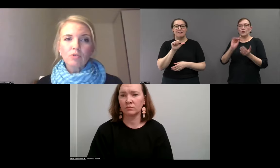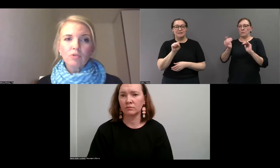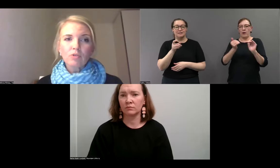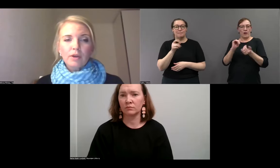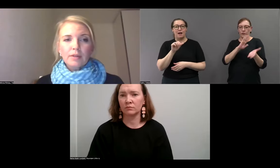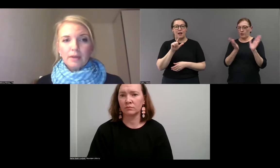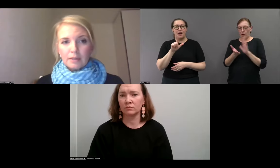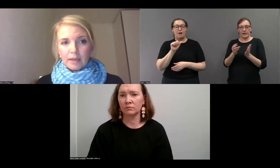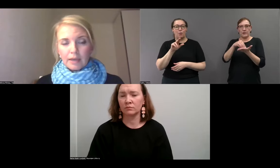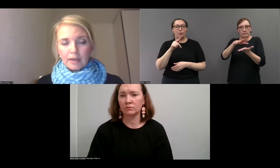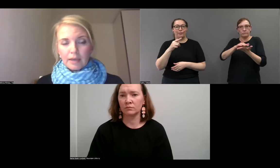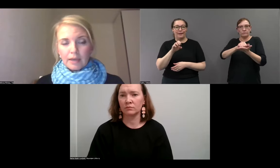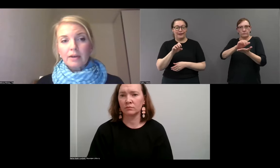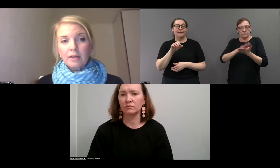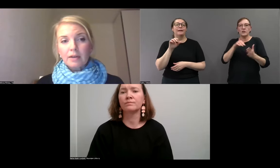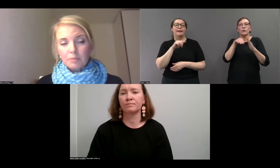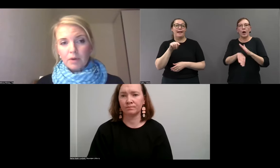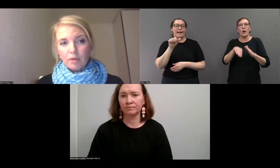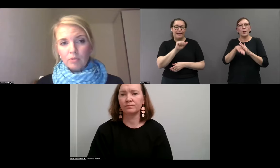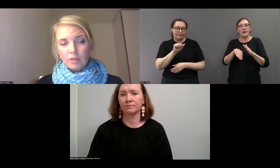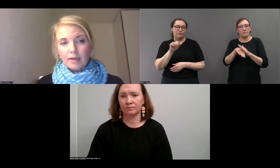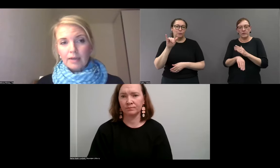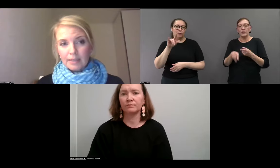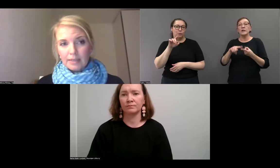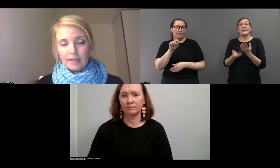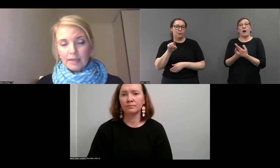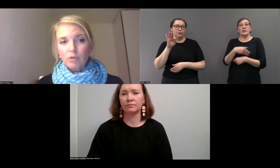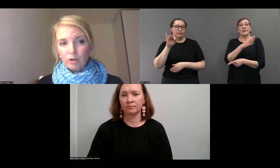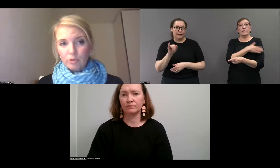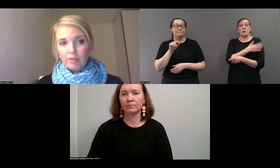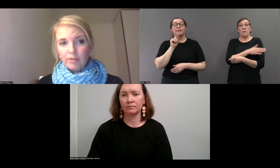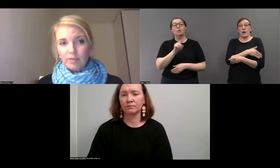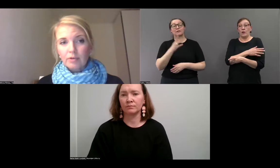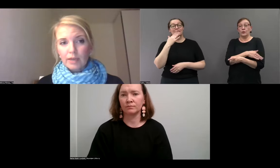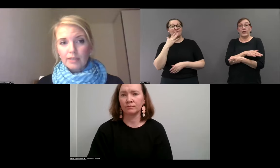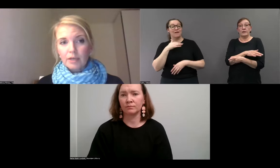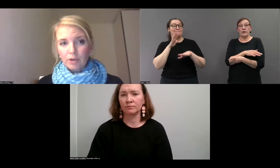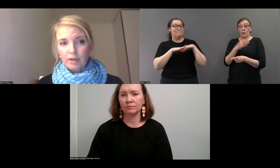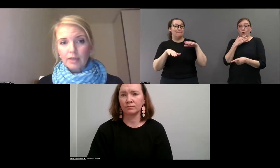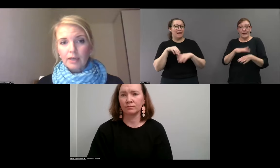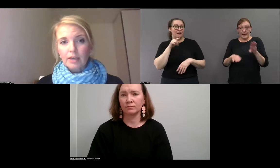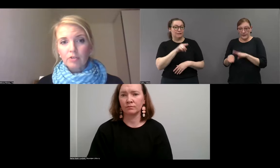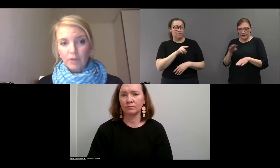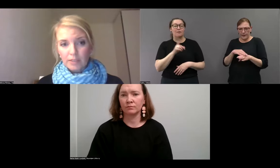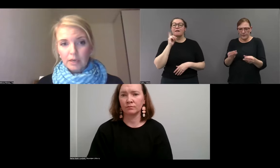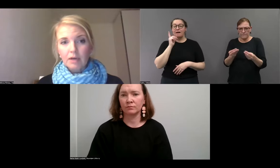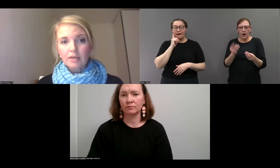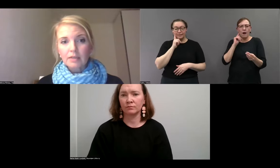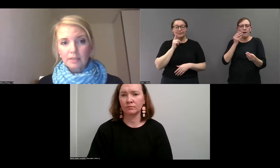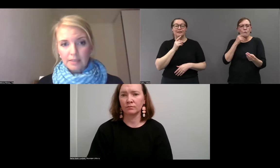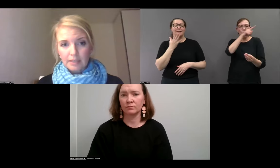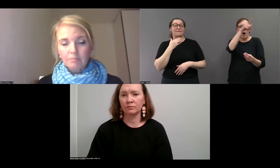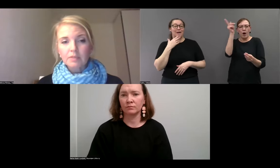pistetään niin kuin talteen ja meidän asiakaspalautteen käsittelijät kyllä löytävät sitten Ylestä ne oikeat henkilöt